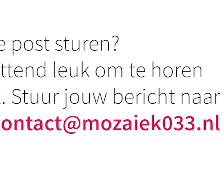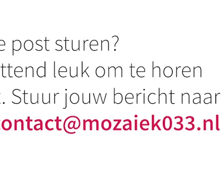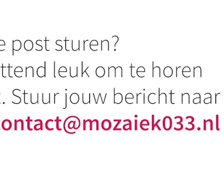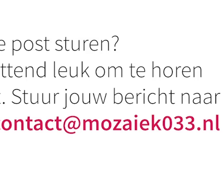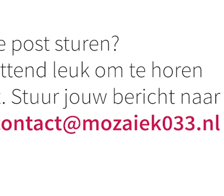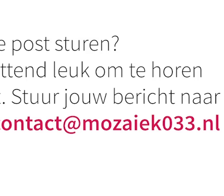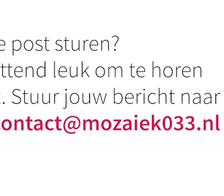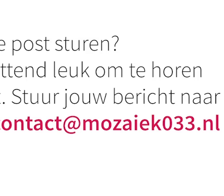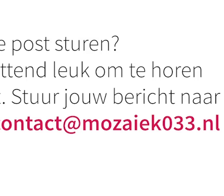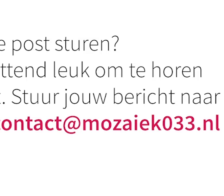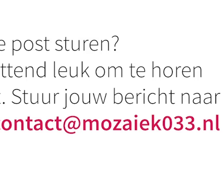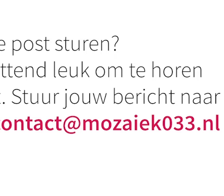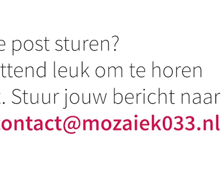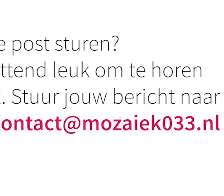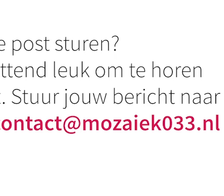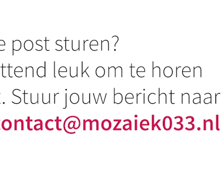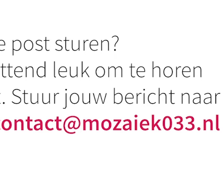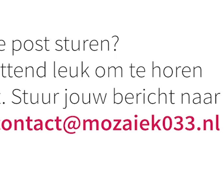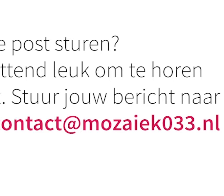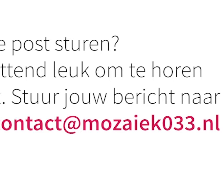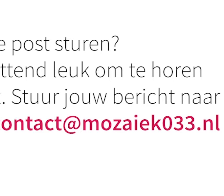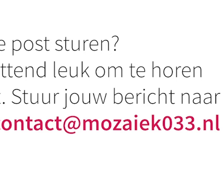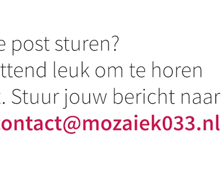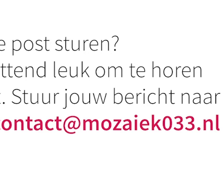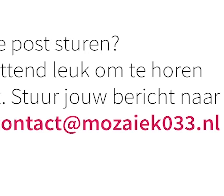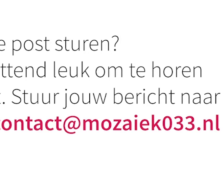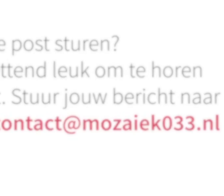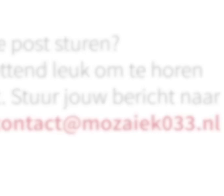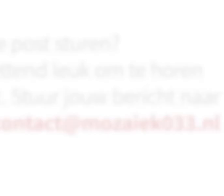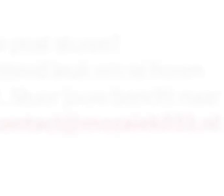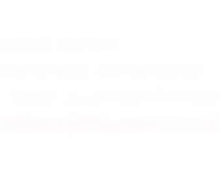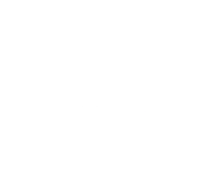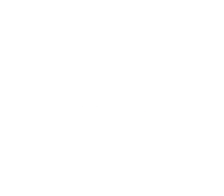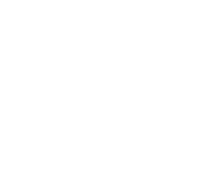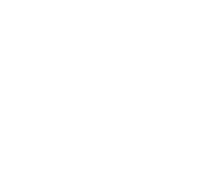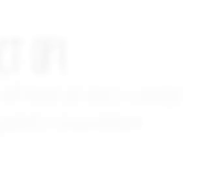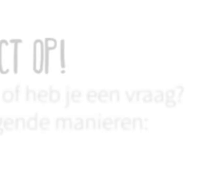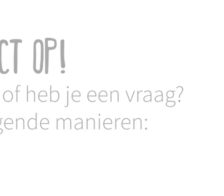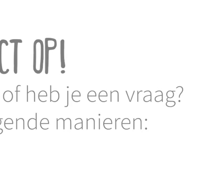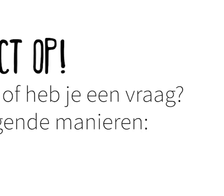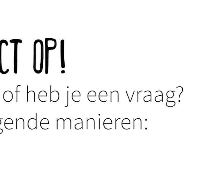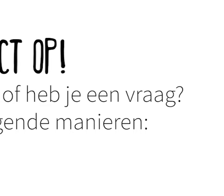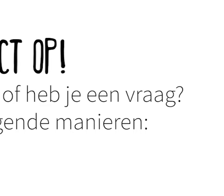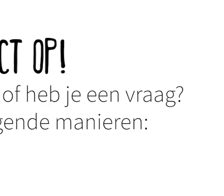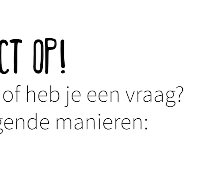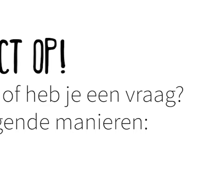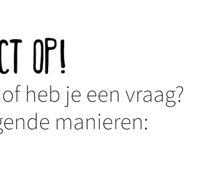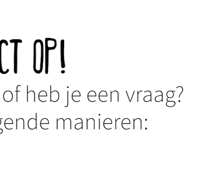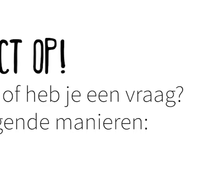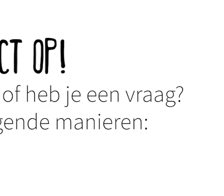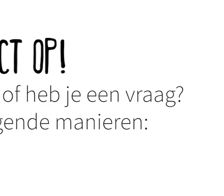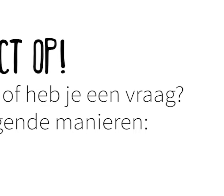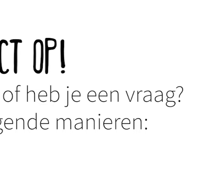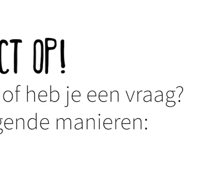een leuke melodie. Maar het gaat ook ergens over, nee, vervelen doet het niet. Het